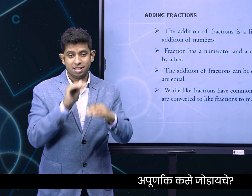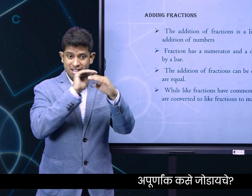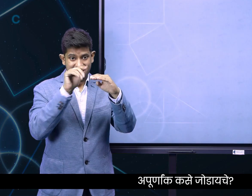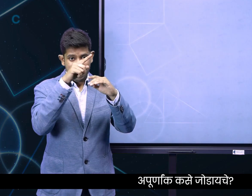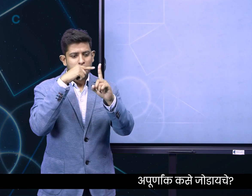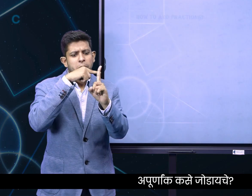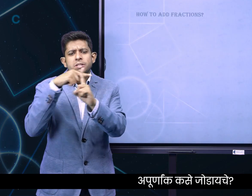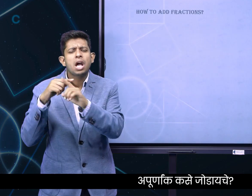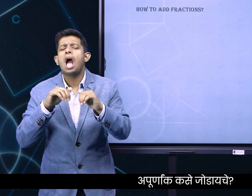अपूर्णांक कसे जोडायचे?